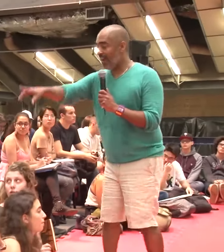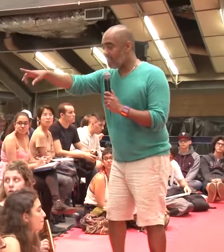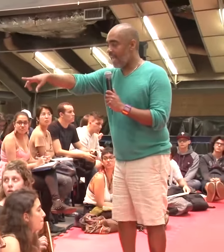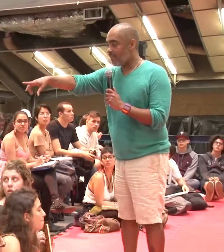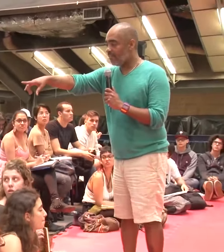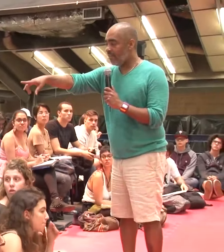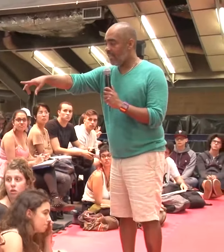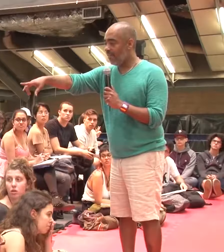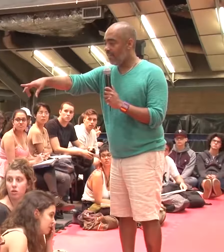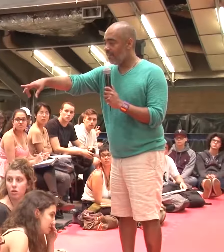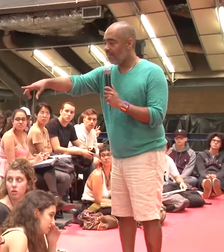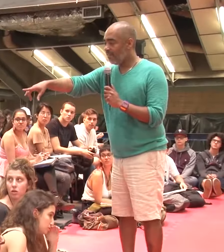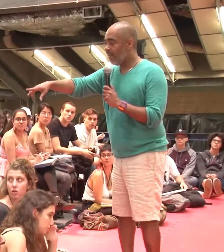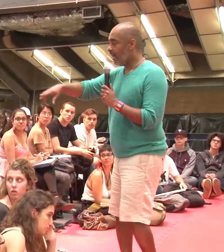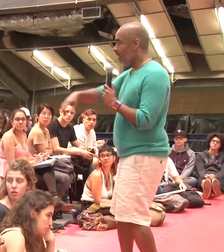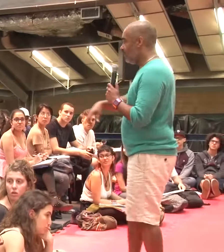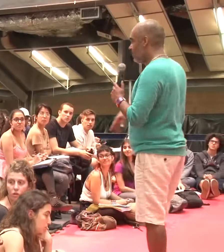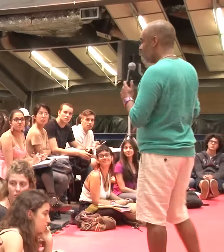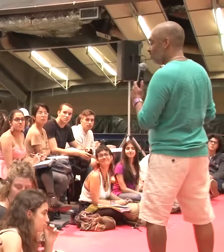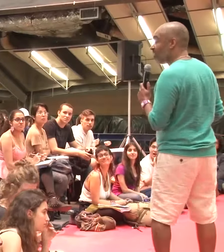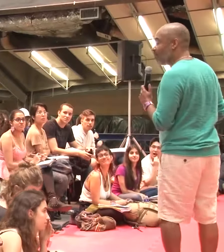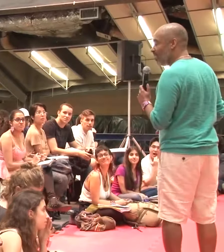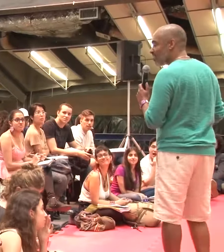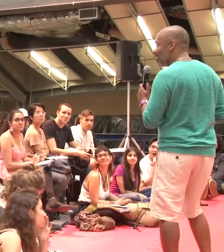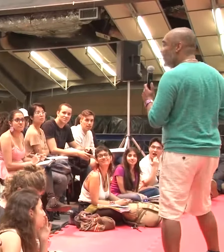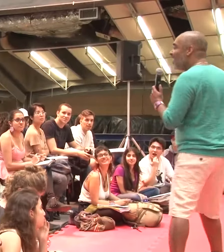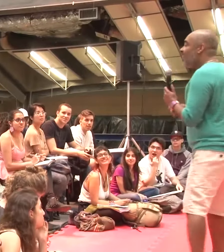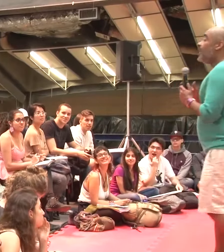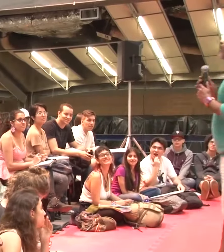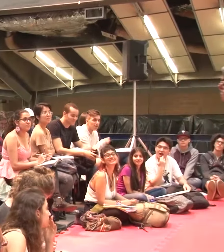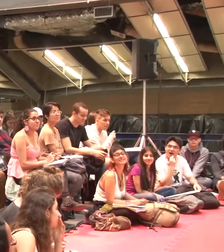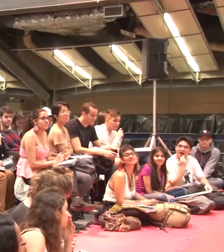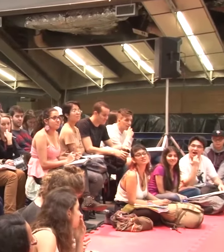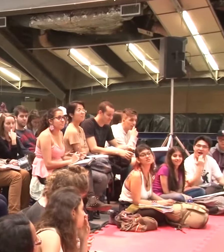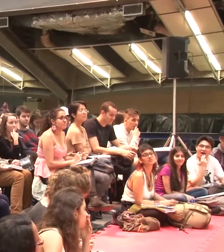Não vai falar de lésbica de novo, não, hein? Ah. Seu determinista.